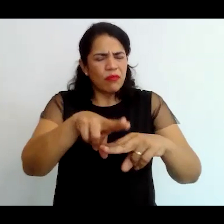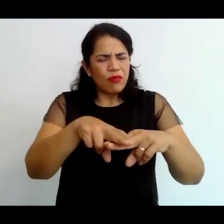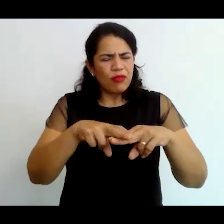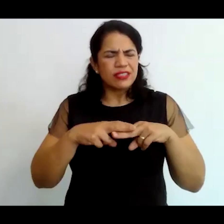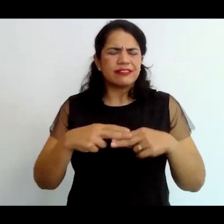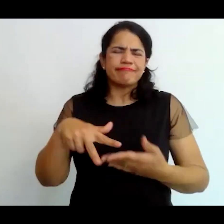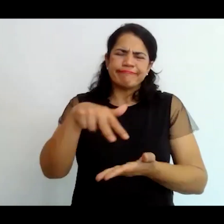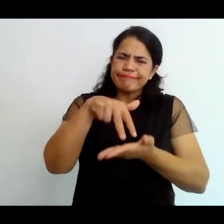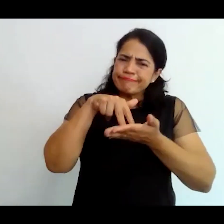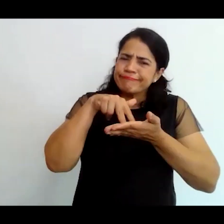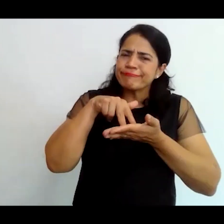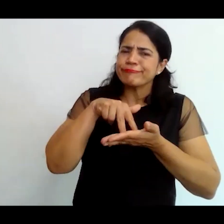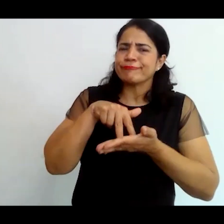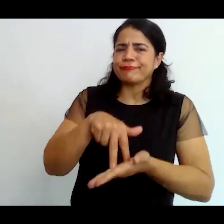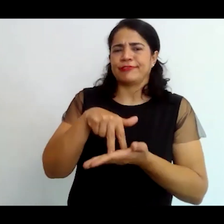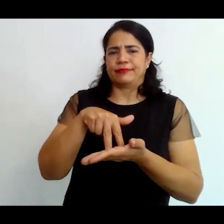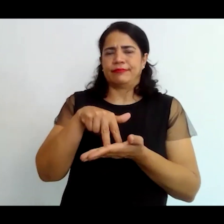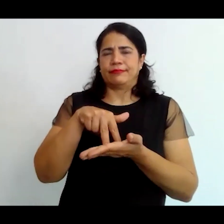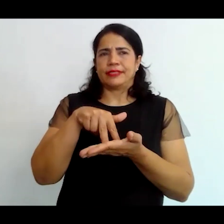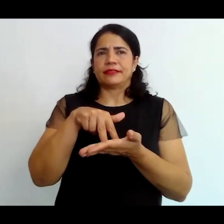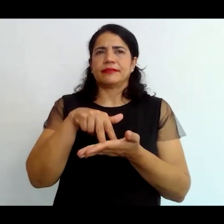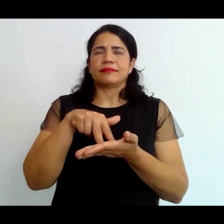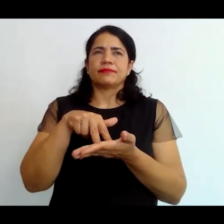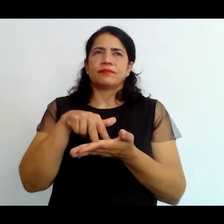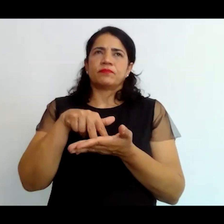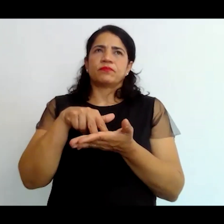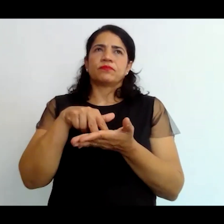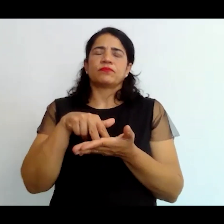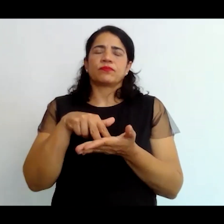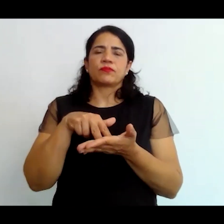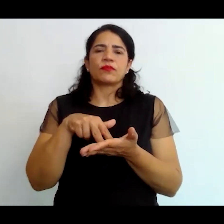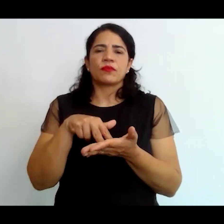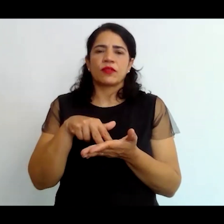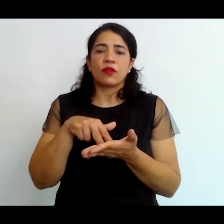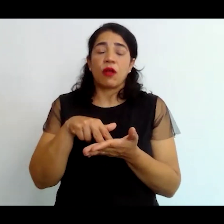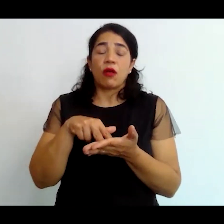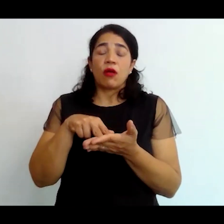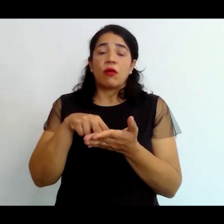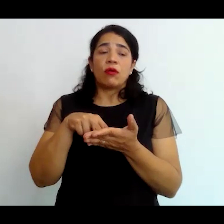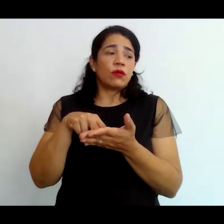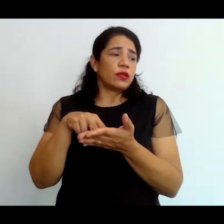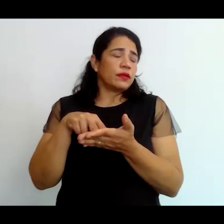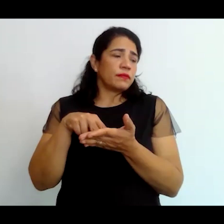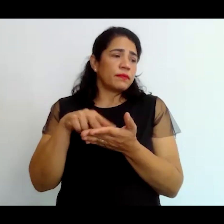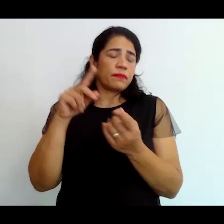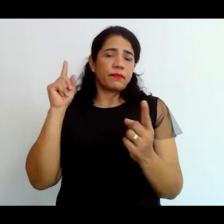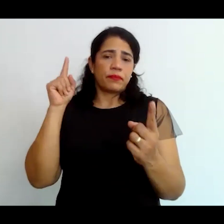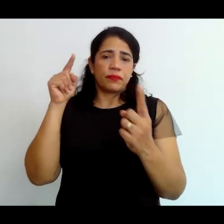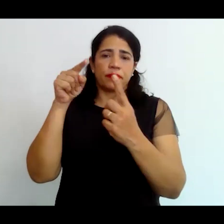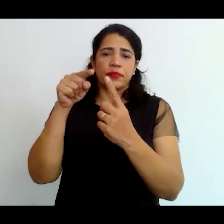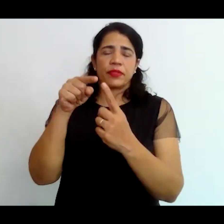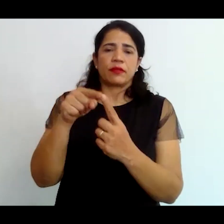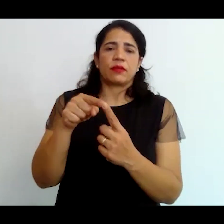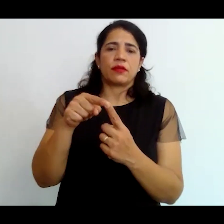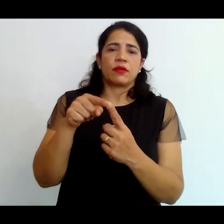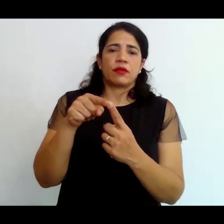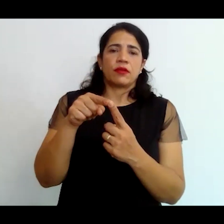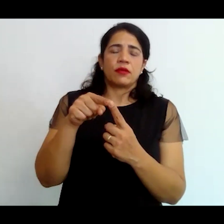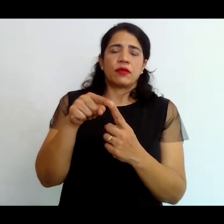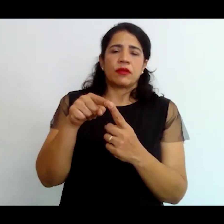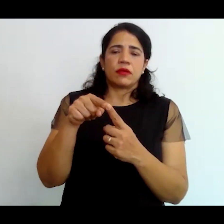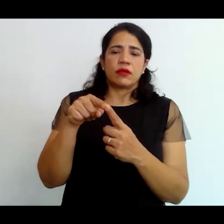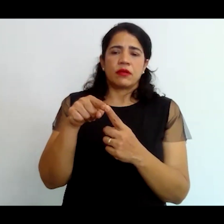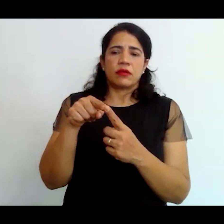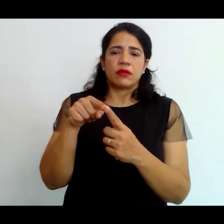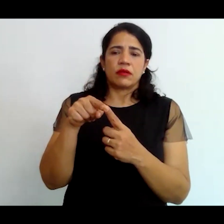trôpegos, fazei caminhos retos para os pés, para que não se desvie, extravie o que é manco, por antes